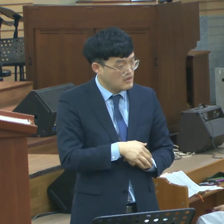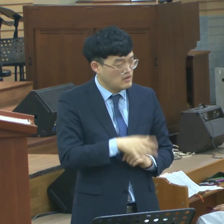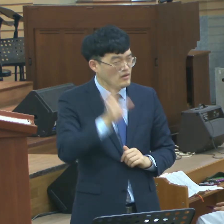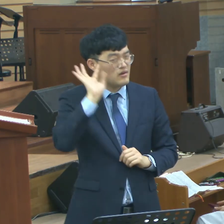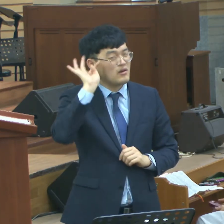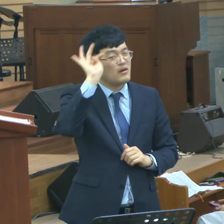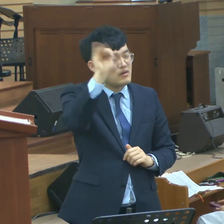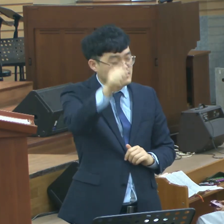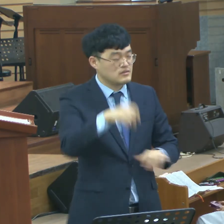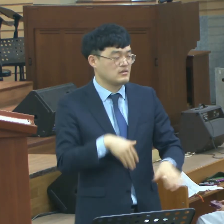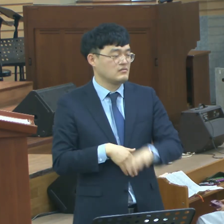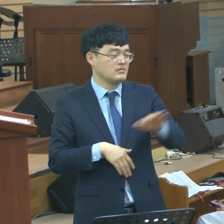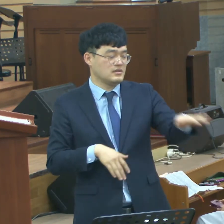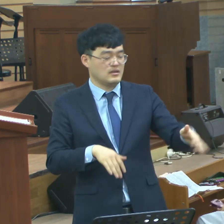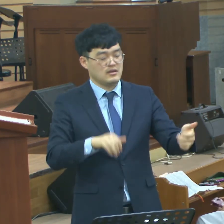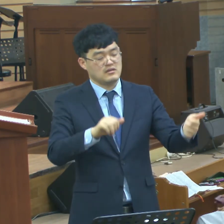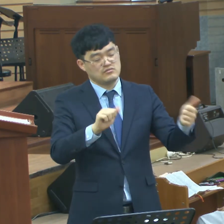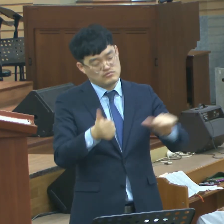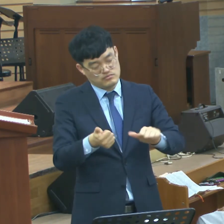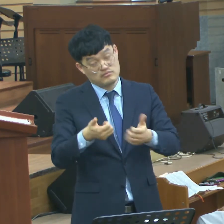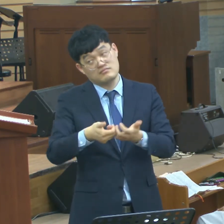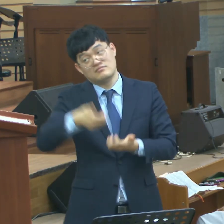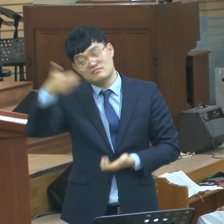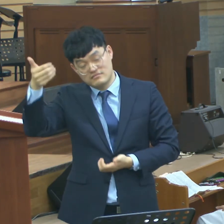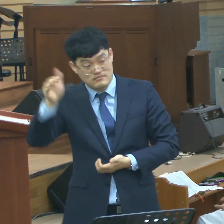언젠가는 다 쓰러지게 되겠죠.